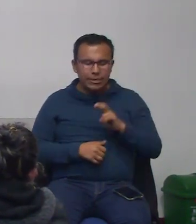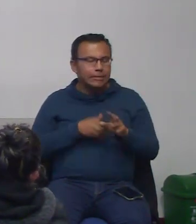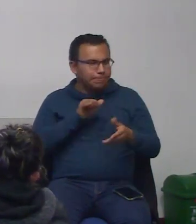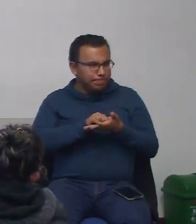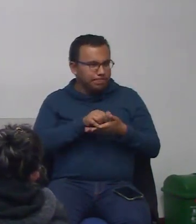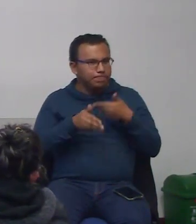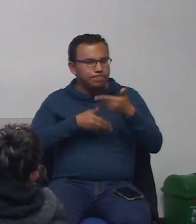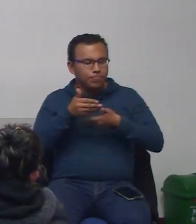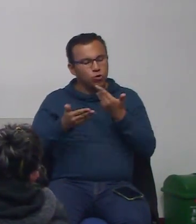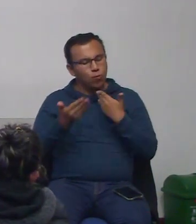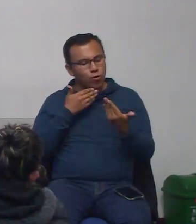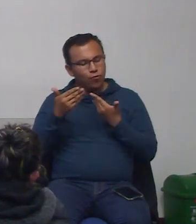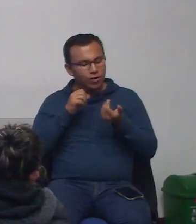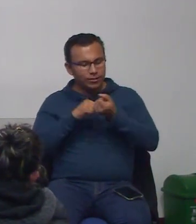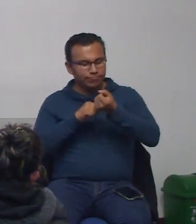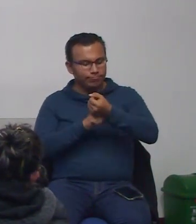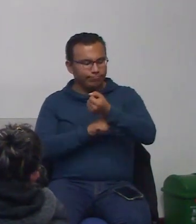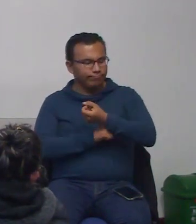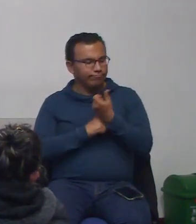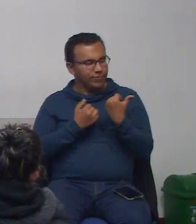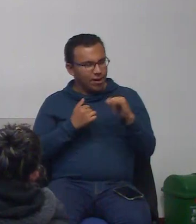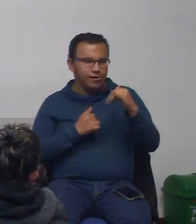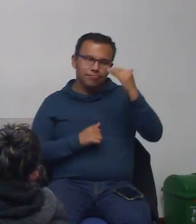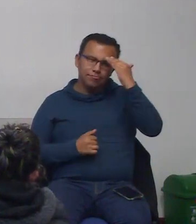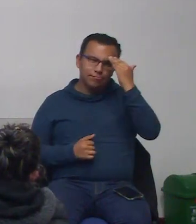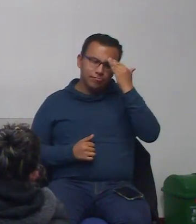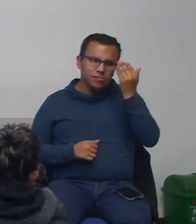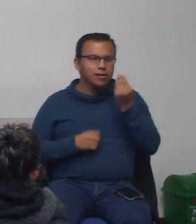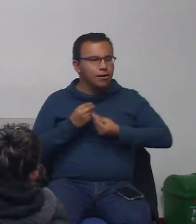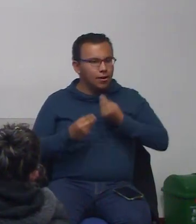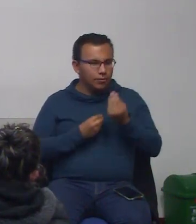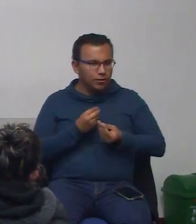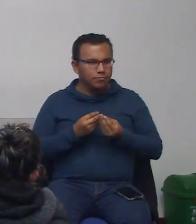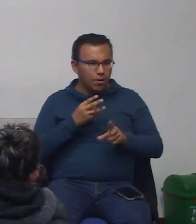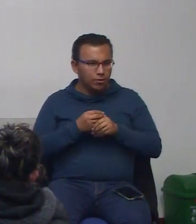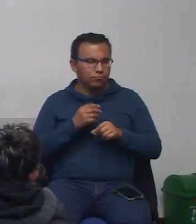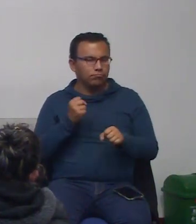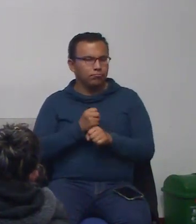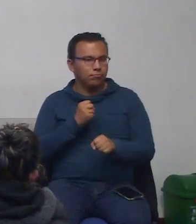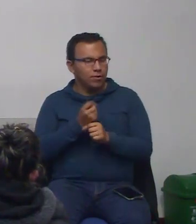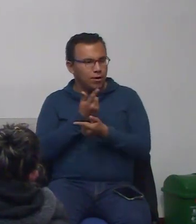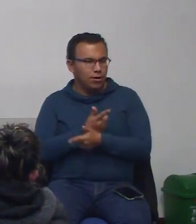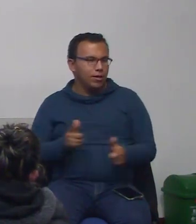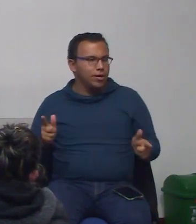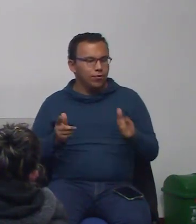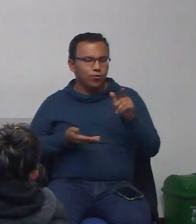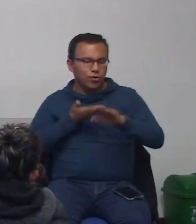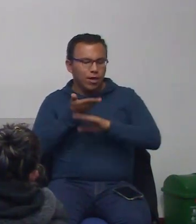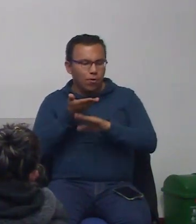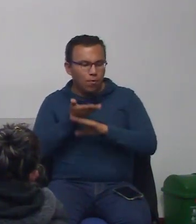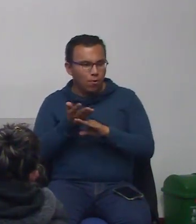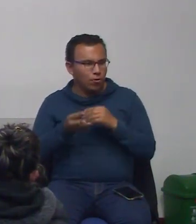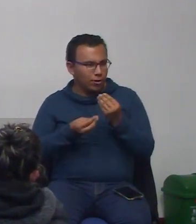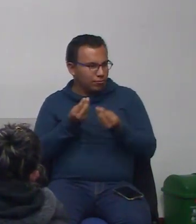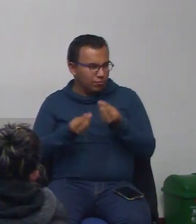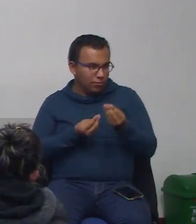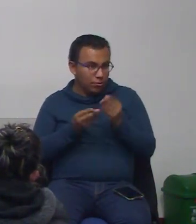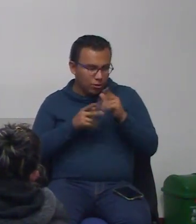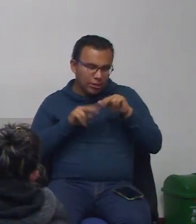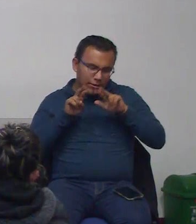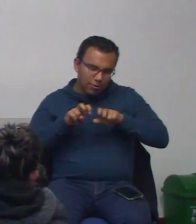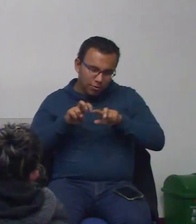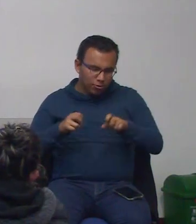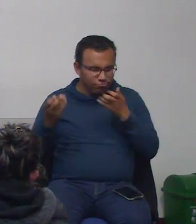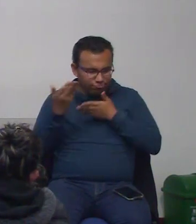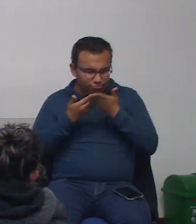una una base de confianza muy grande para para dejar que ella también haga su trabajo libre y que proponga sí y en los estudios de caso